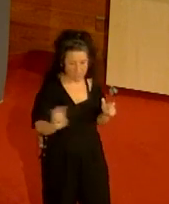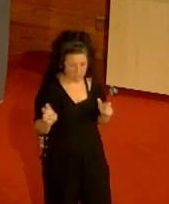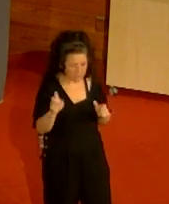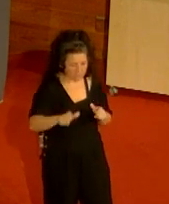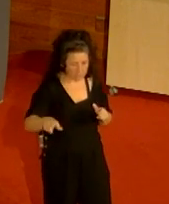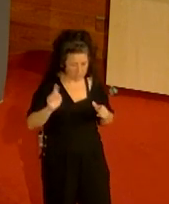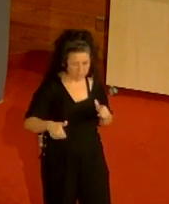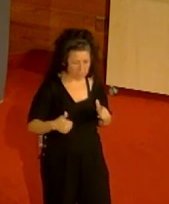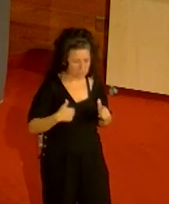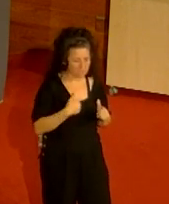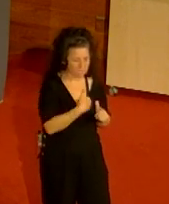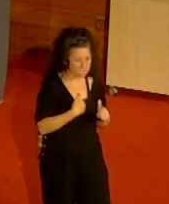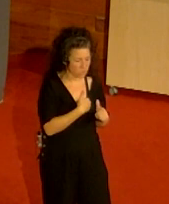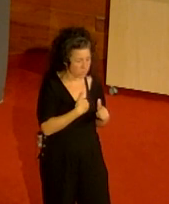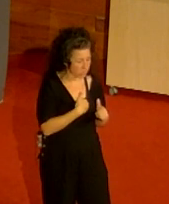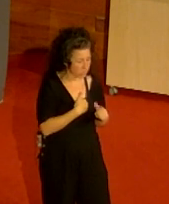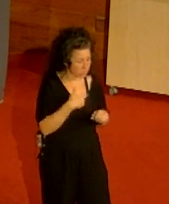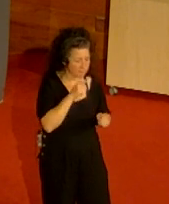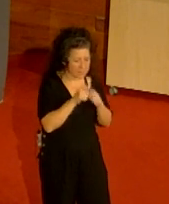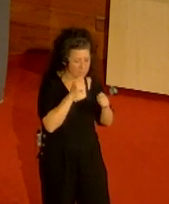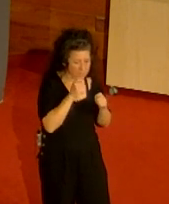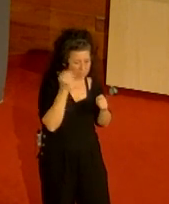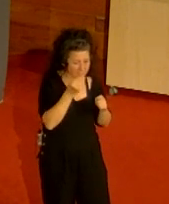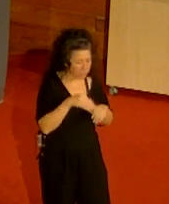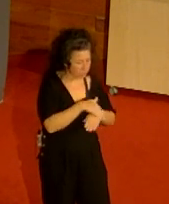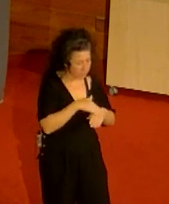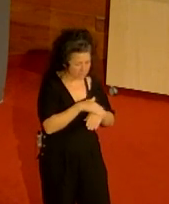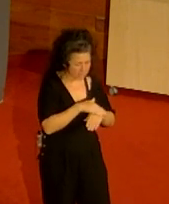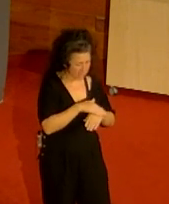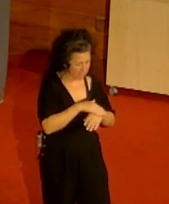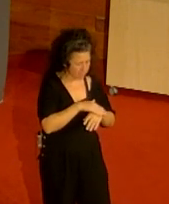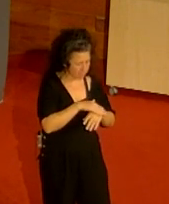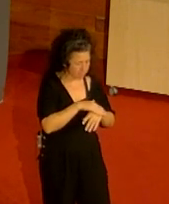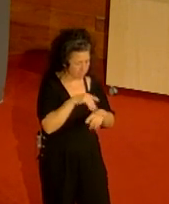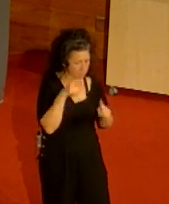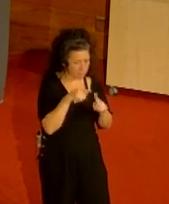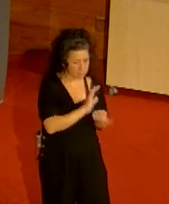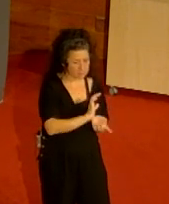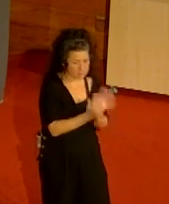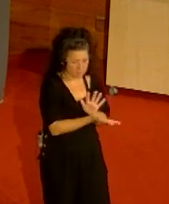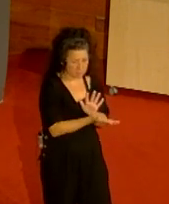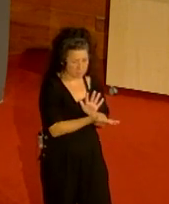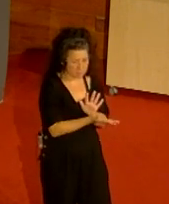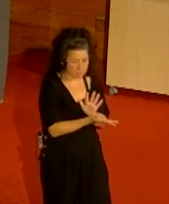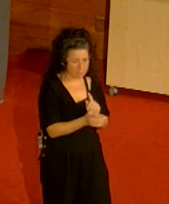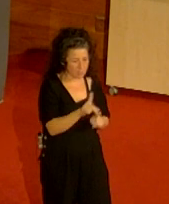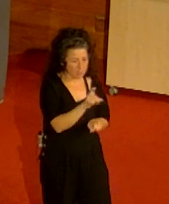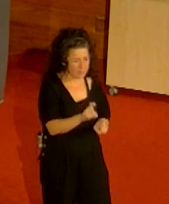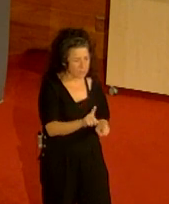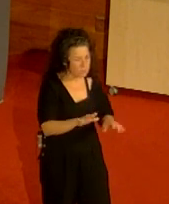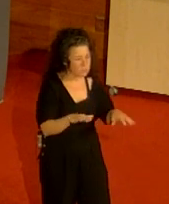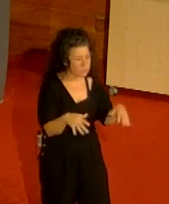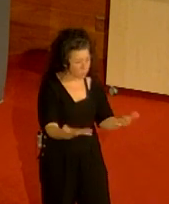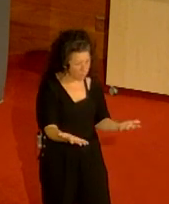es básica para transformar. Pero la pregunta es, ¿hasta qué punto,